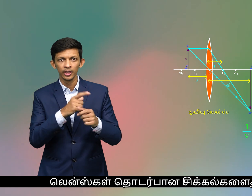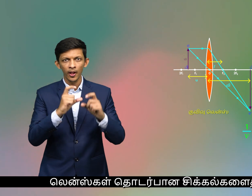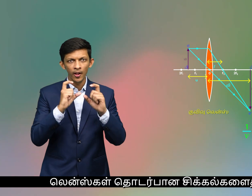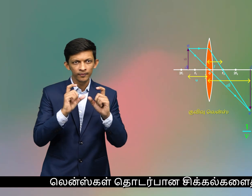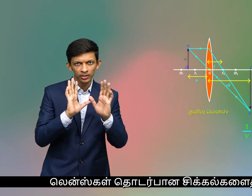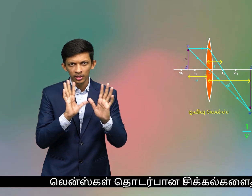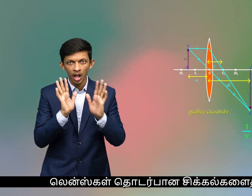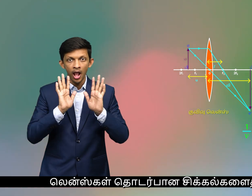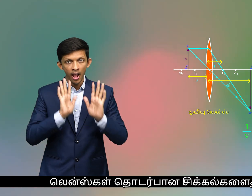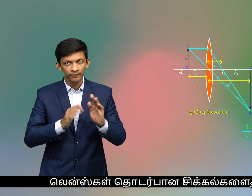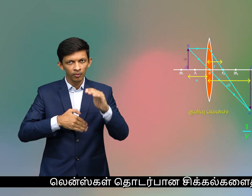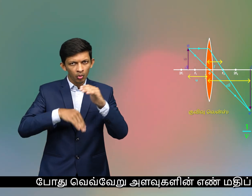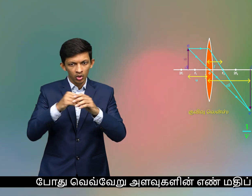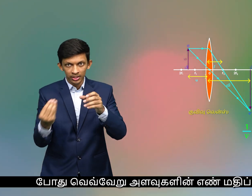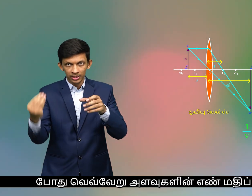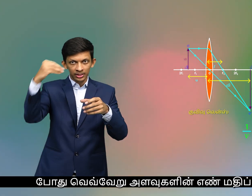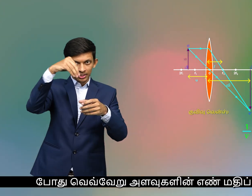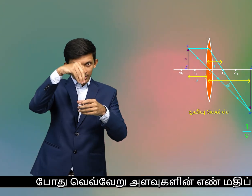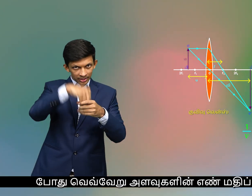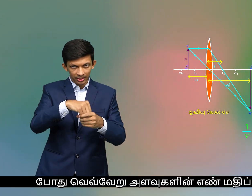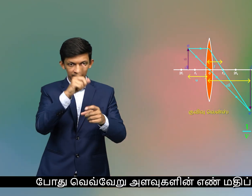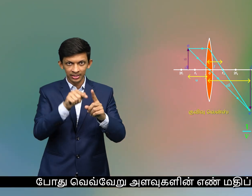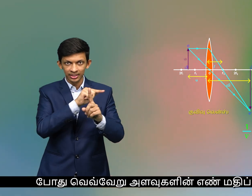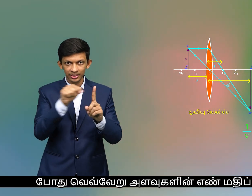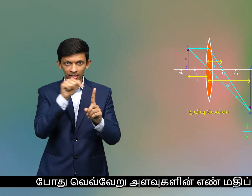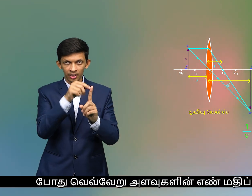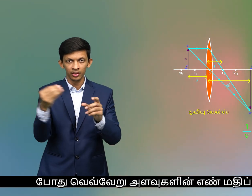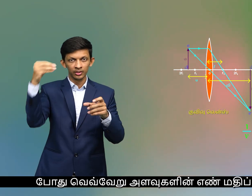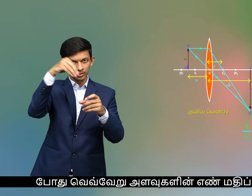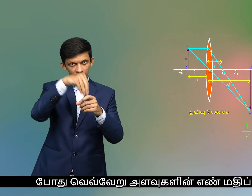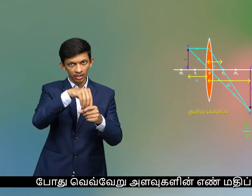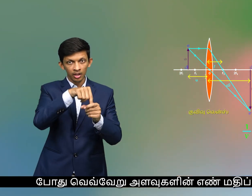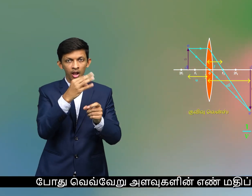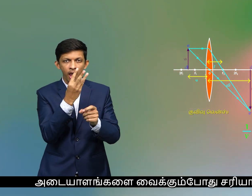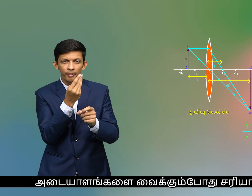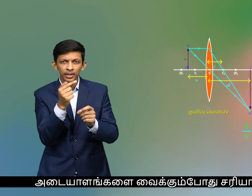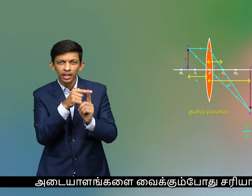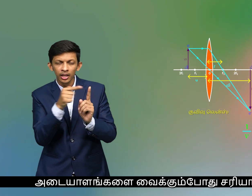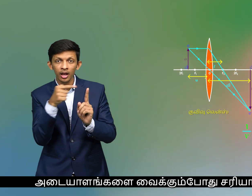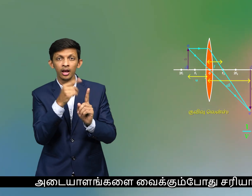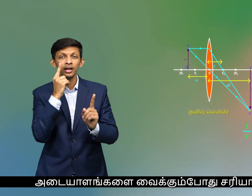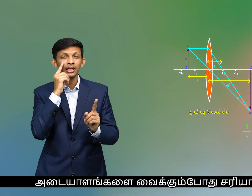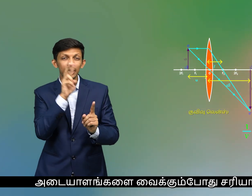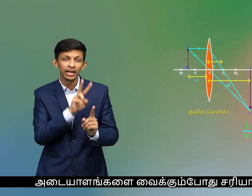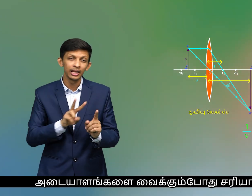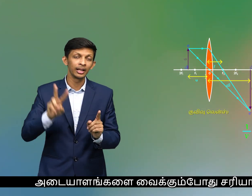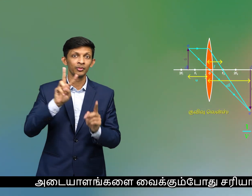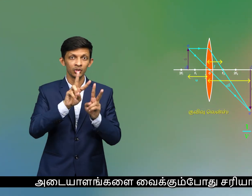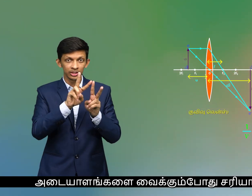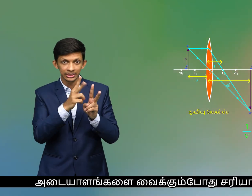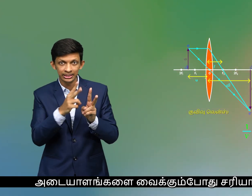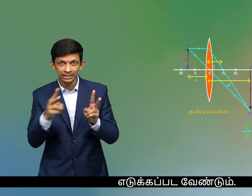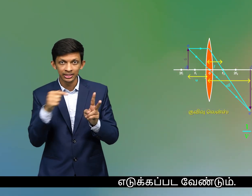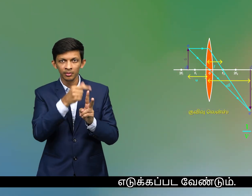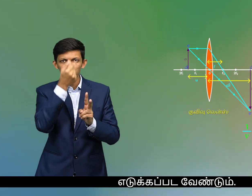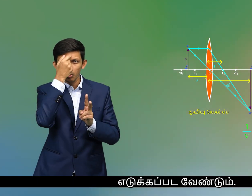வில்லைகளை தொடர்பான சிக்கல்களை தீர்க்கும்போது வெவ்வேறு அளவுகளின் எண் மதிப்புகளுக்கான அடையாளங்களை வைக்கும்போது சரியான